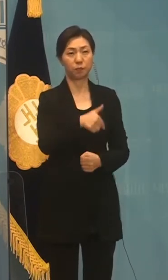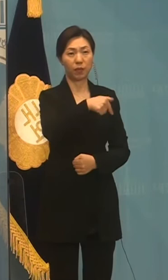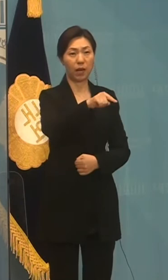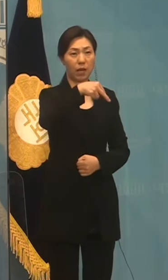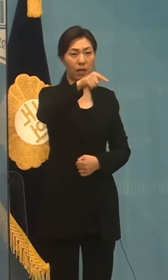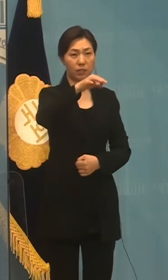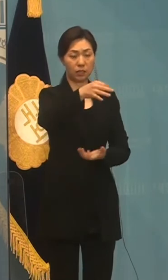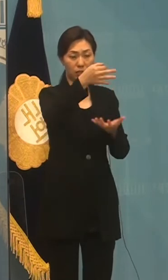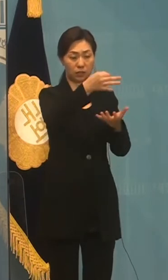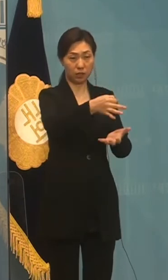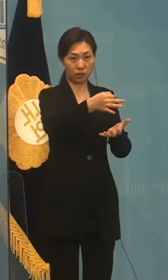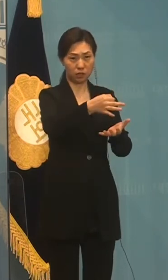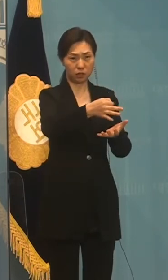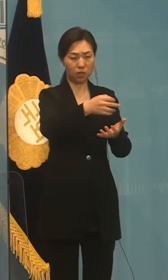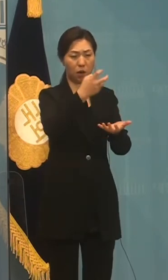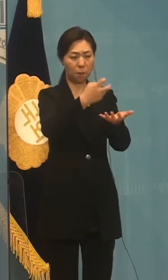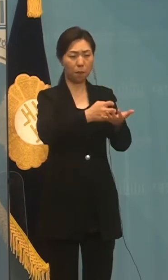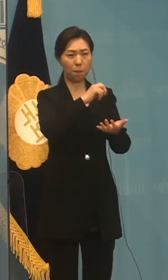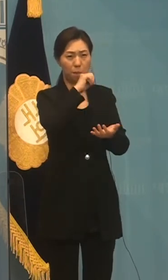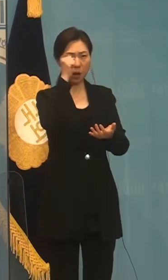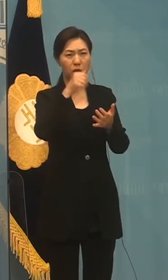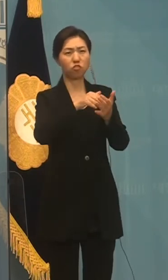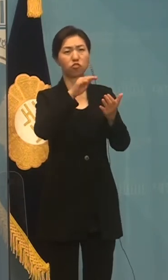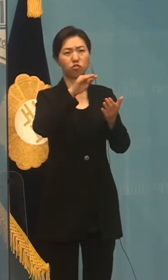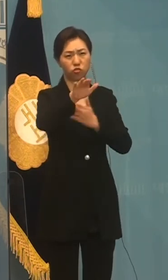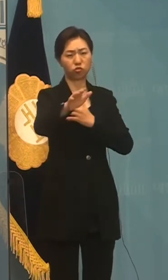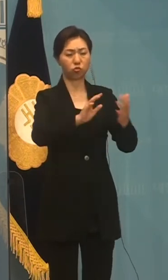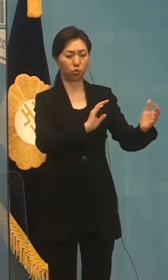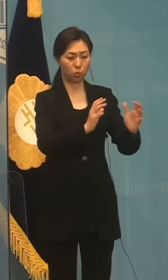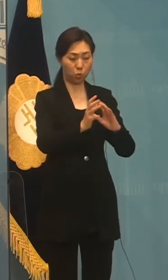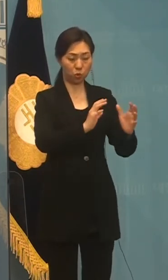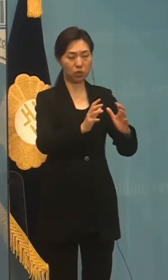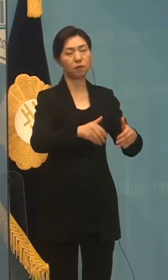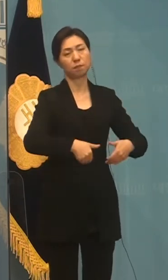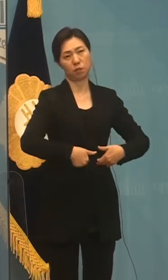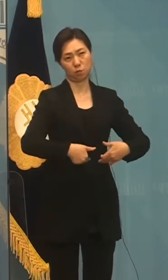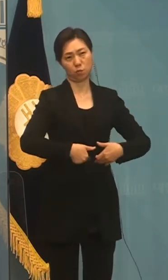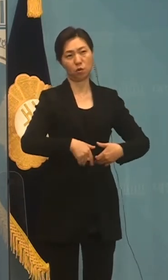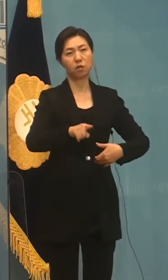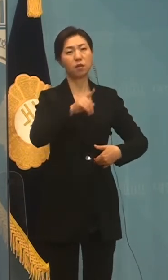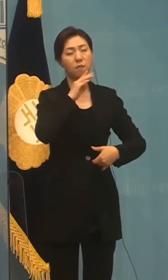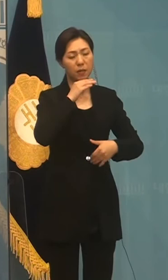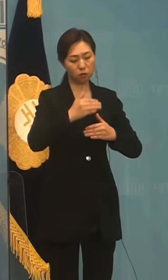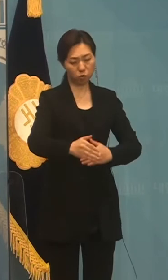과세는 이러한 법안이 통과된 이후 논의되는 것이 순리이고 상식입니다.